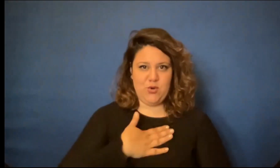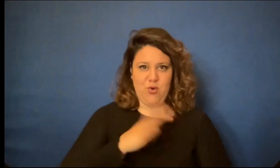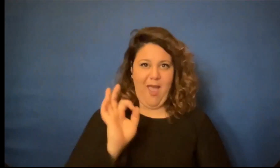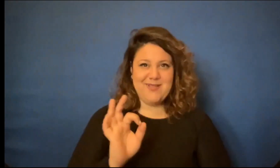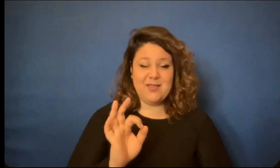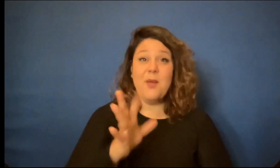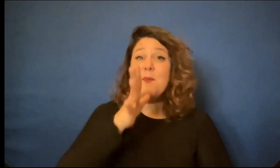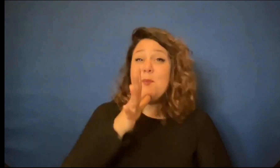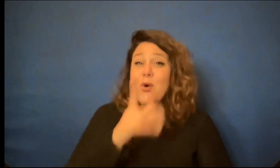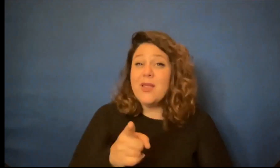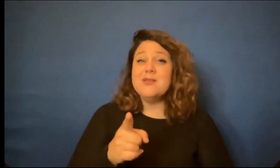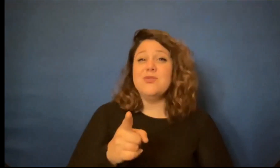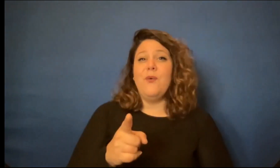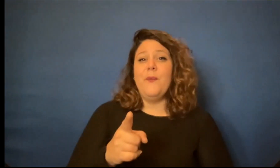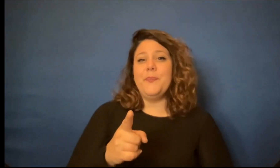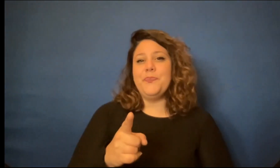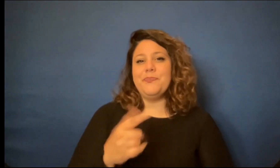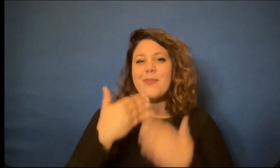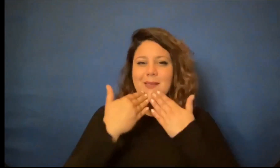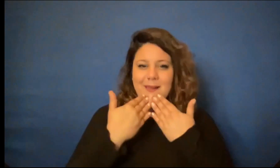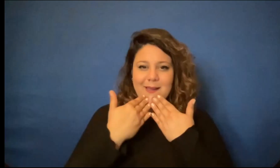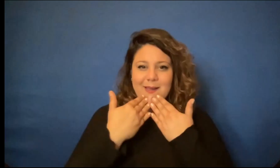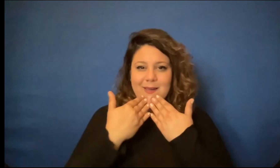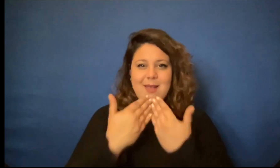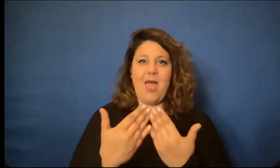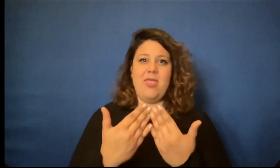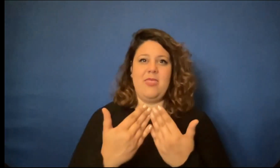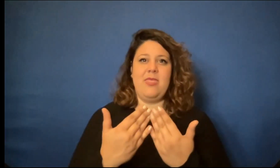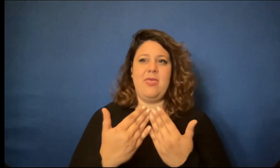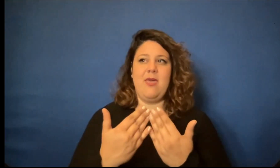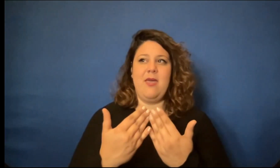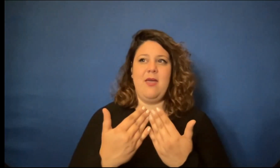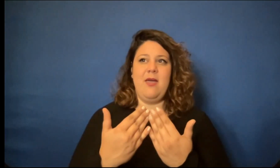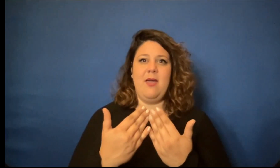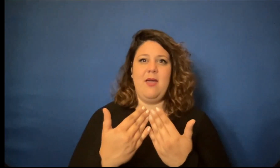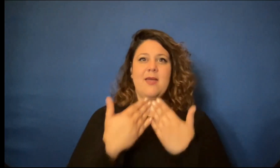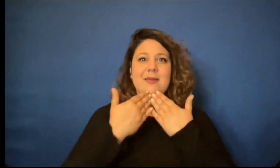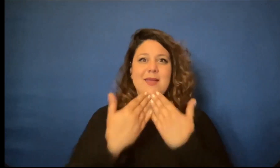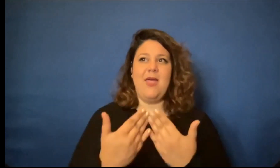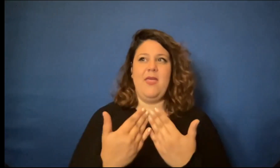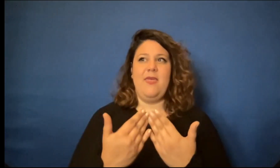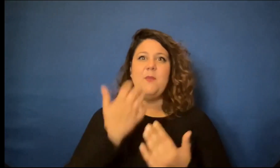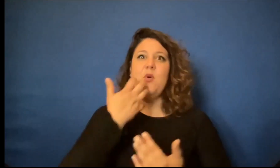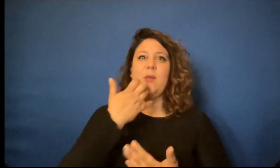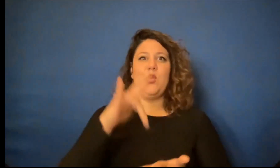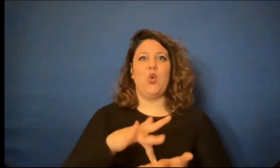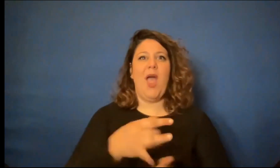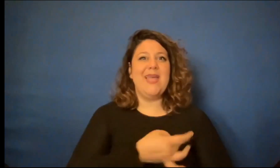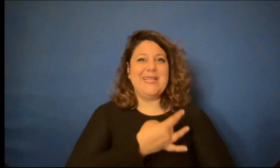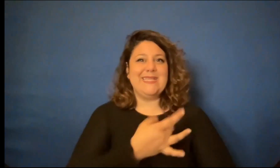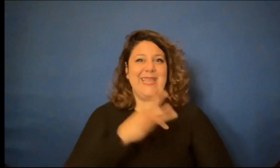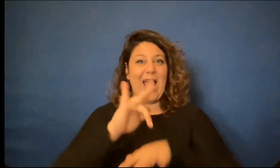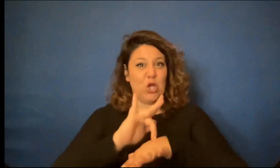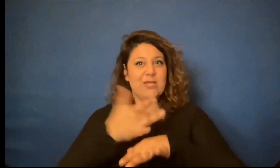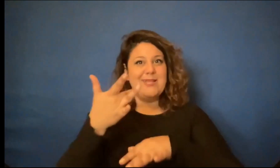tanto que en este trabajo nos acompañen sindicatos, por ejemplo, muy sensibles por